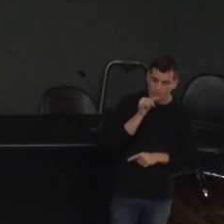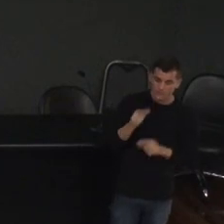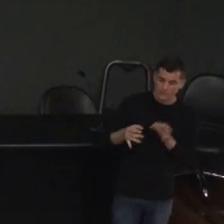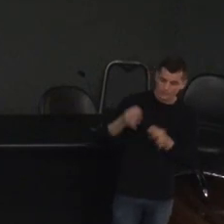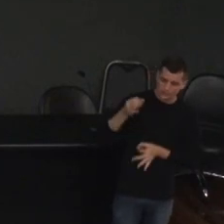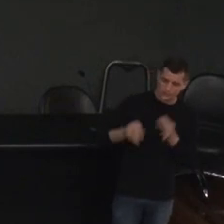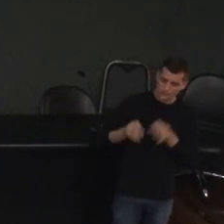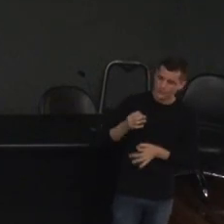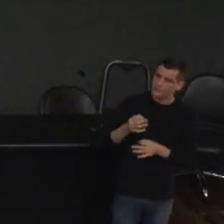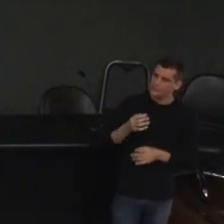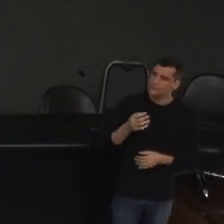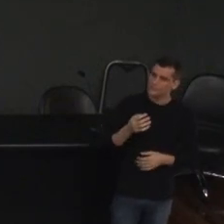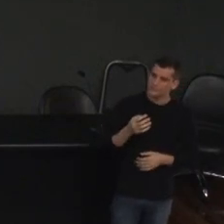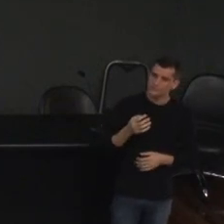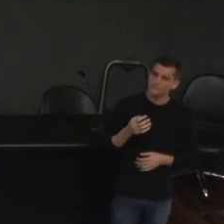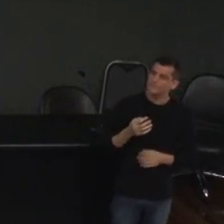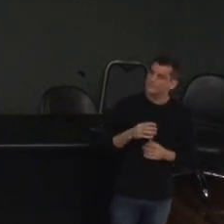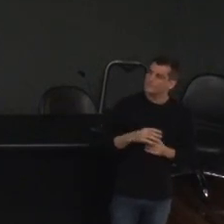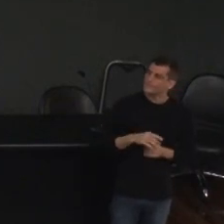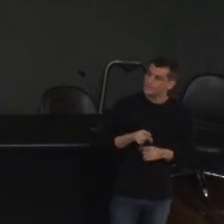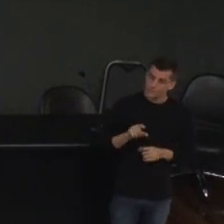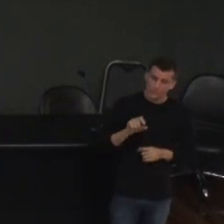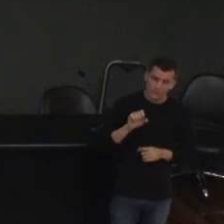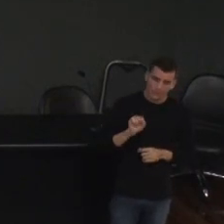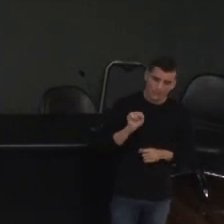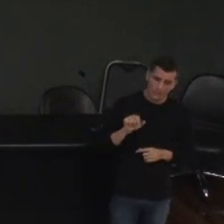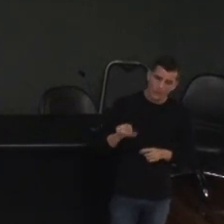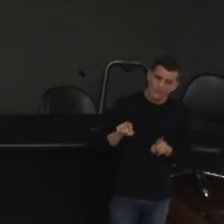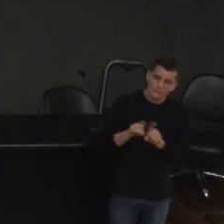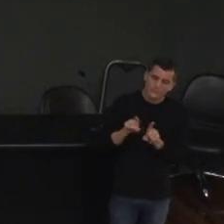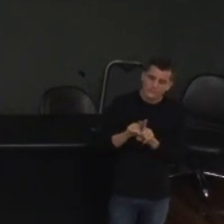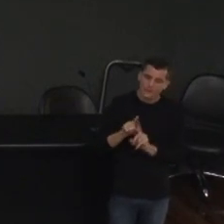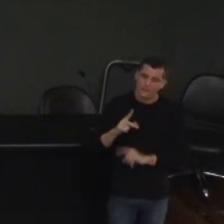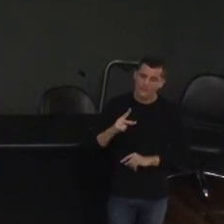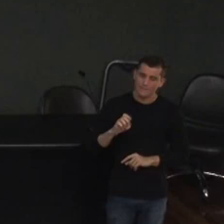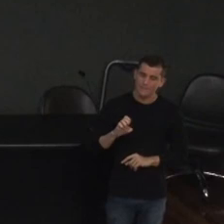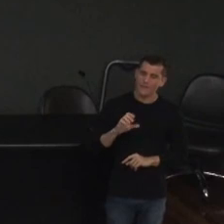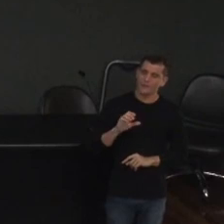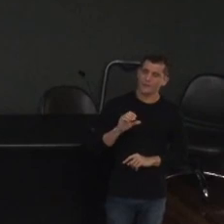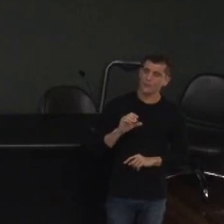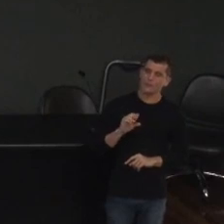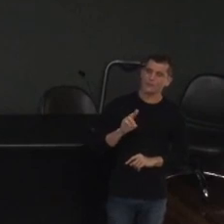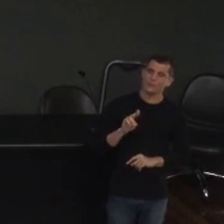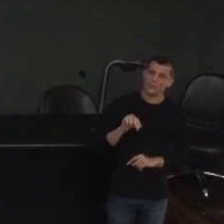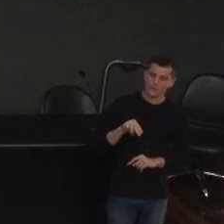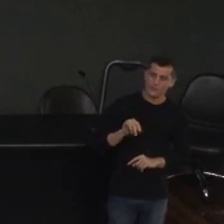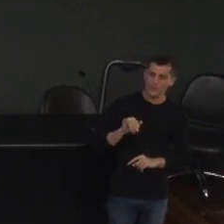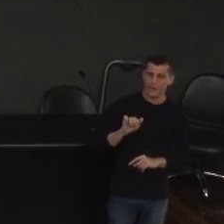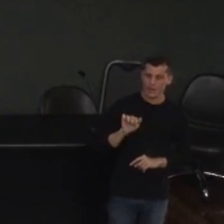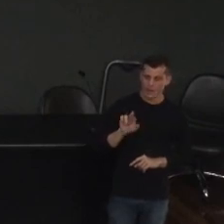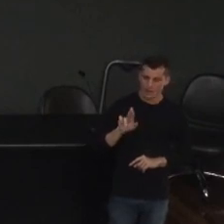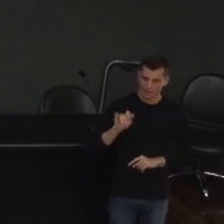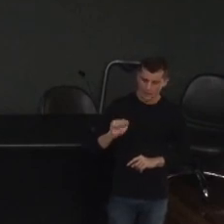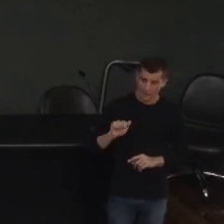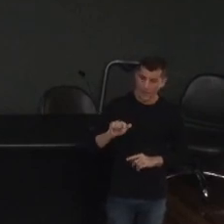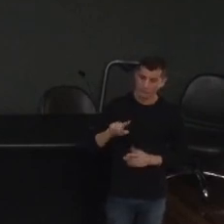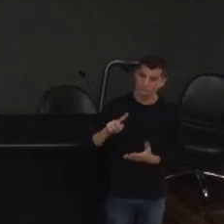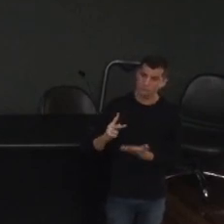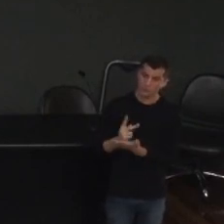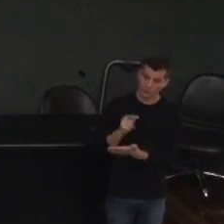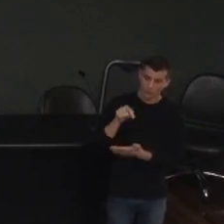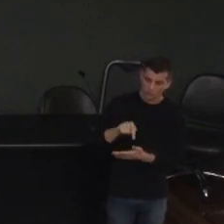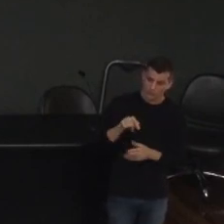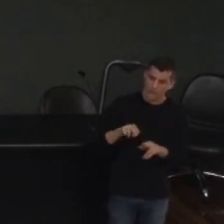judicial pode te aplicar uma sanção pecuniária vinculado à responsabilização civil certo